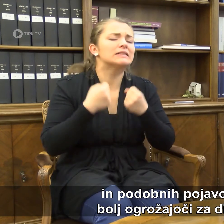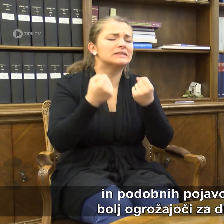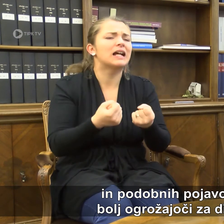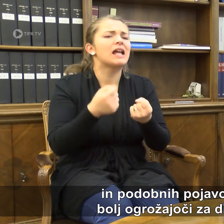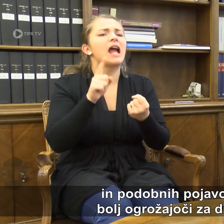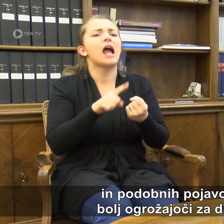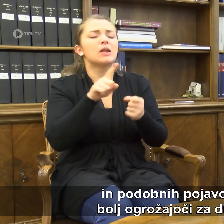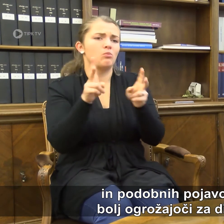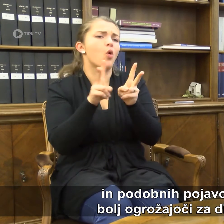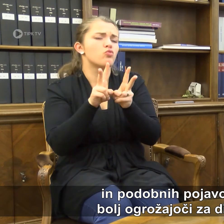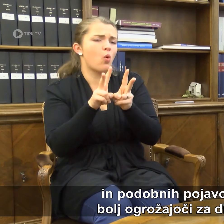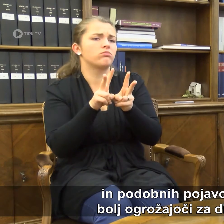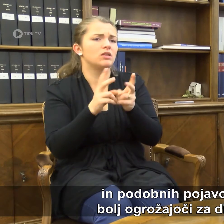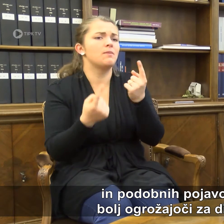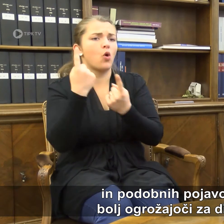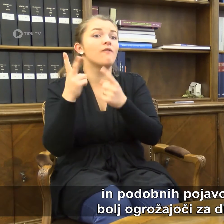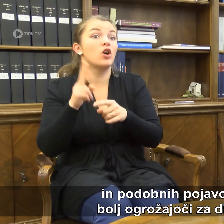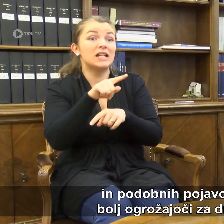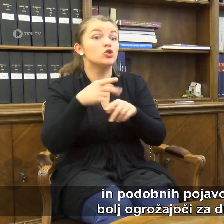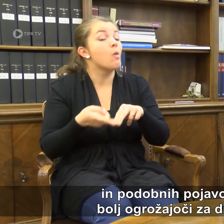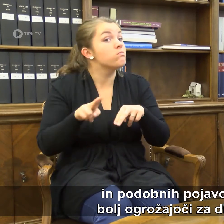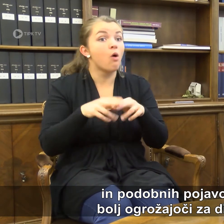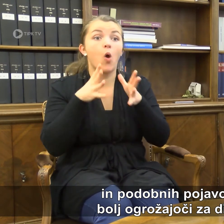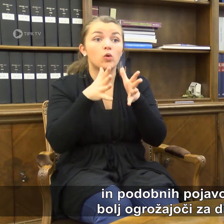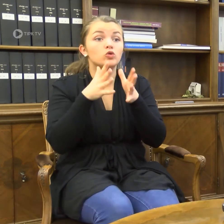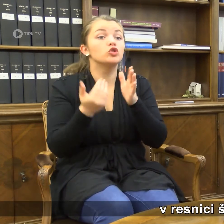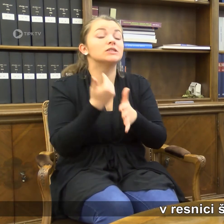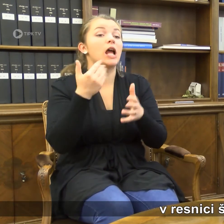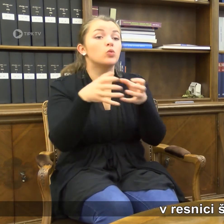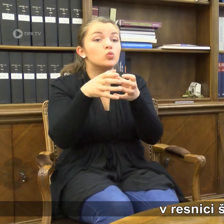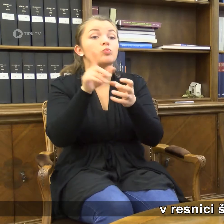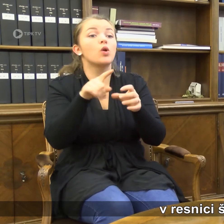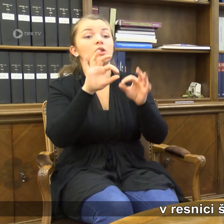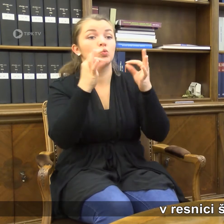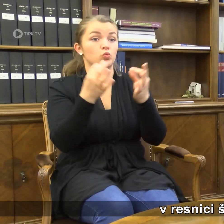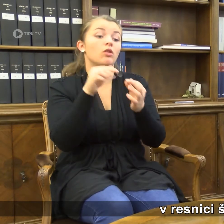ogrožajoči za družbo in družino, v resnici še čaka.